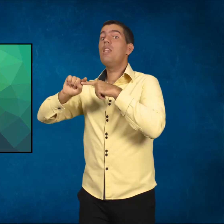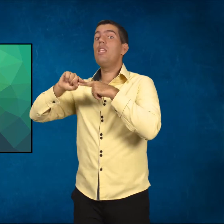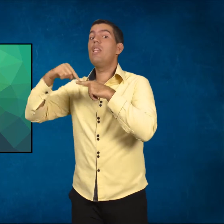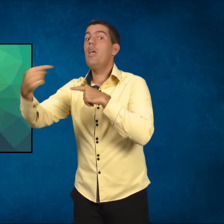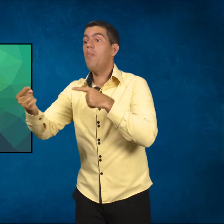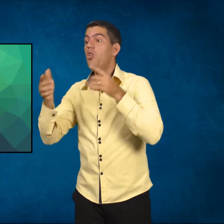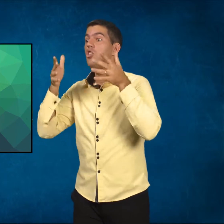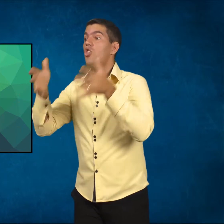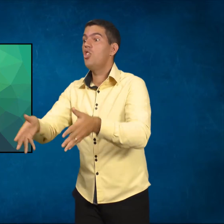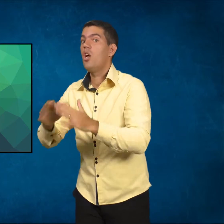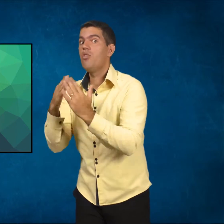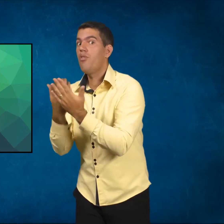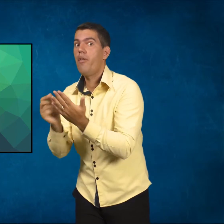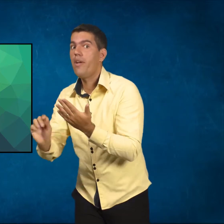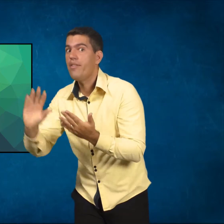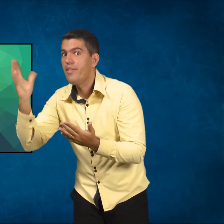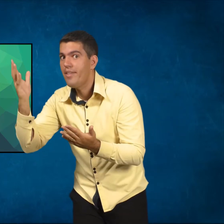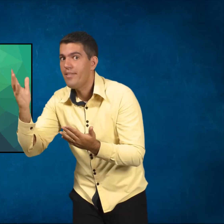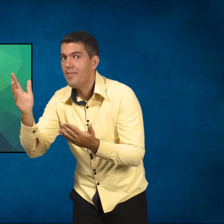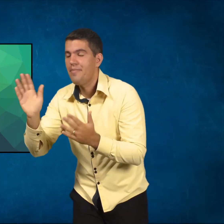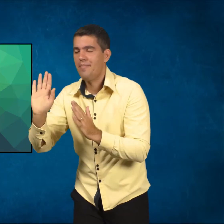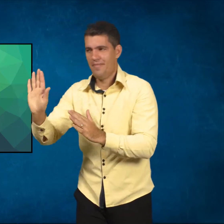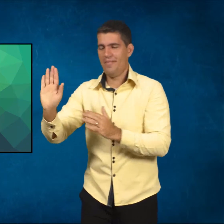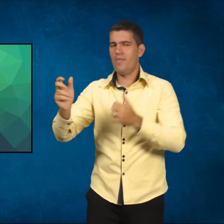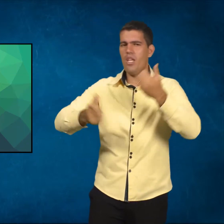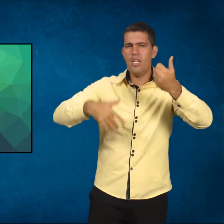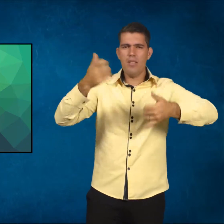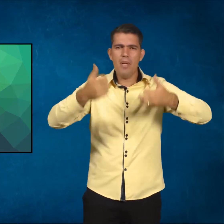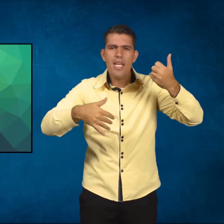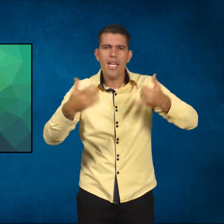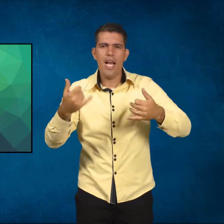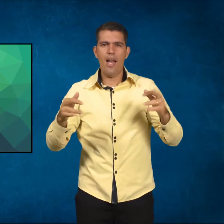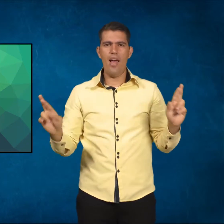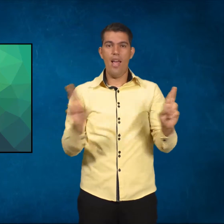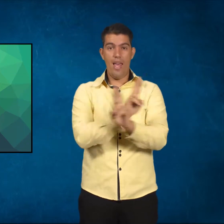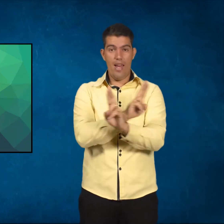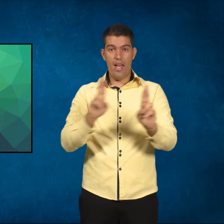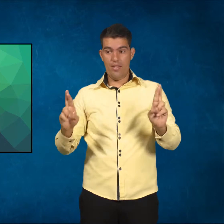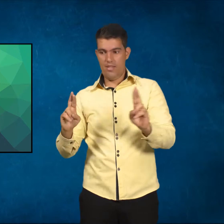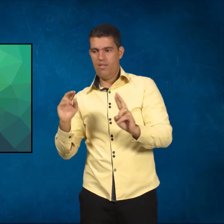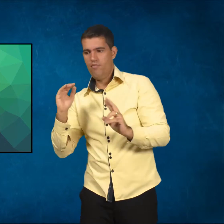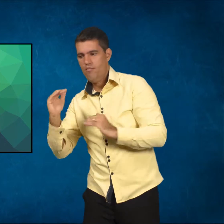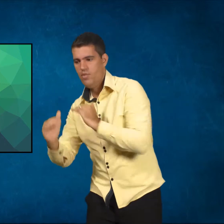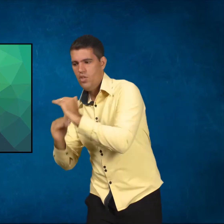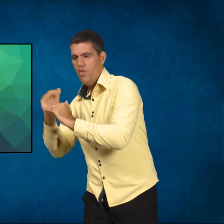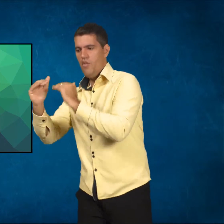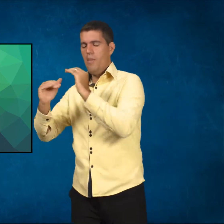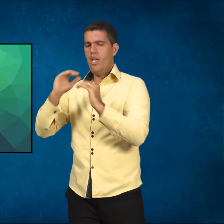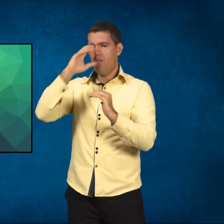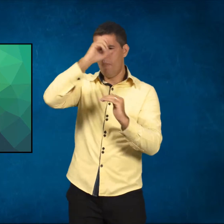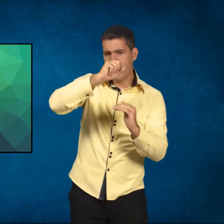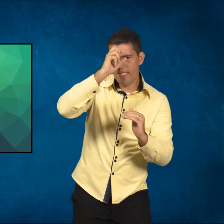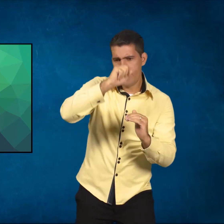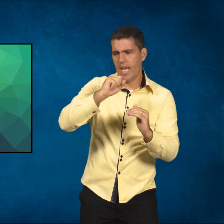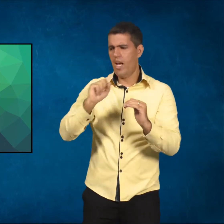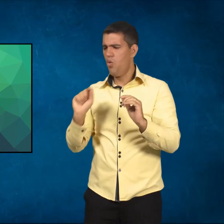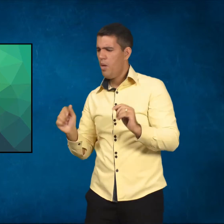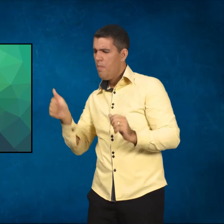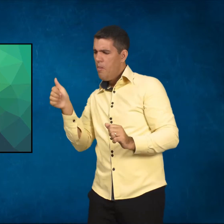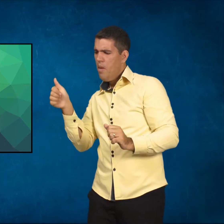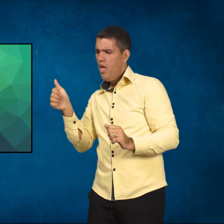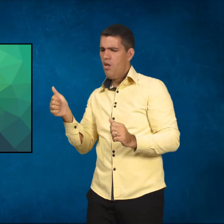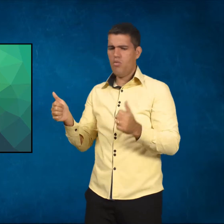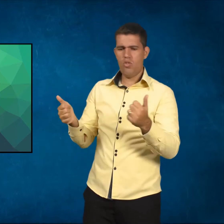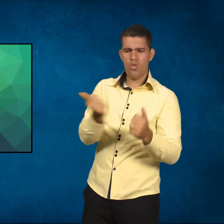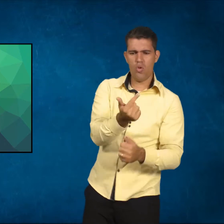Para esclarecer e tentar explicar, então, essa relação entre o desenvolvimento e a aprendizagem, o que vem primeiro, se vem